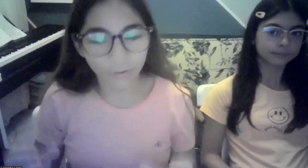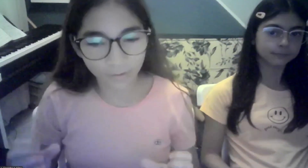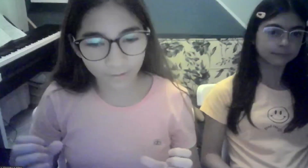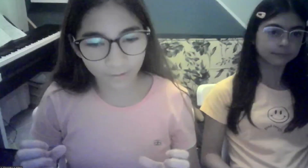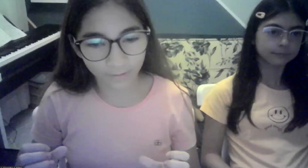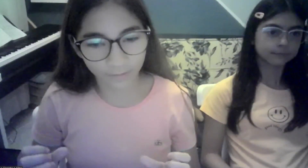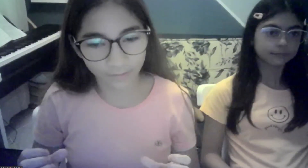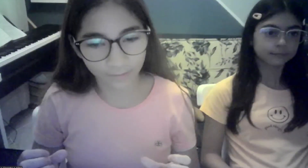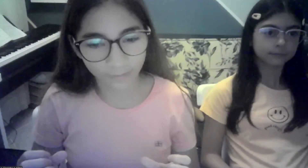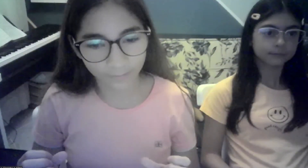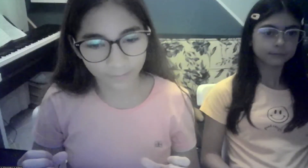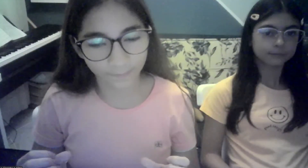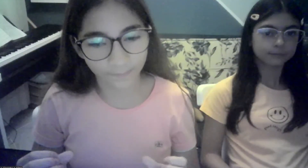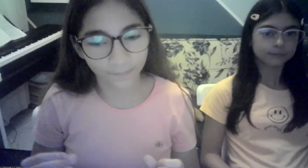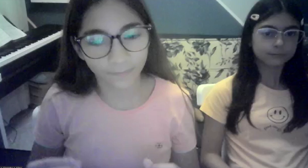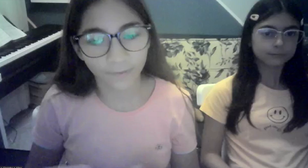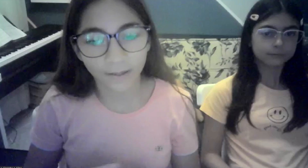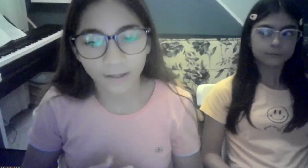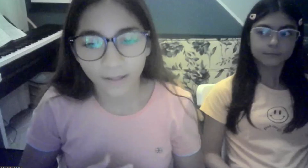Um